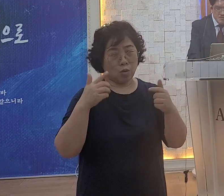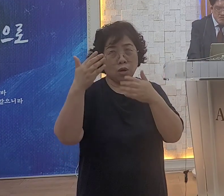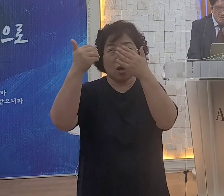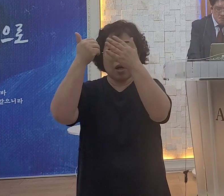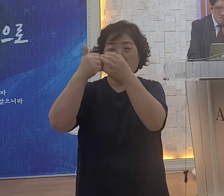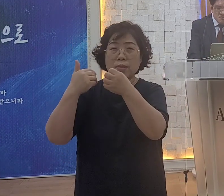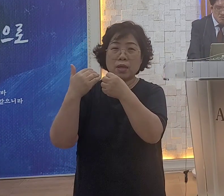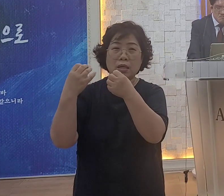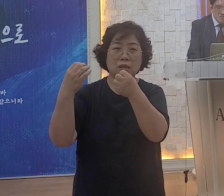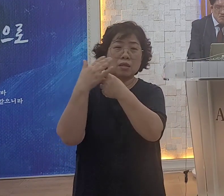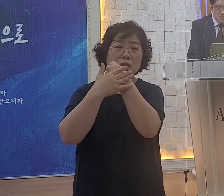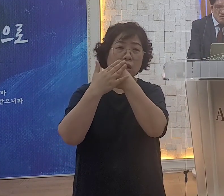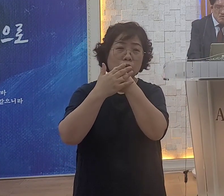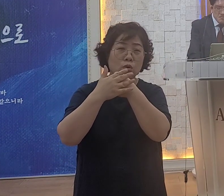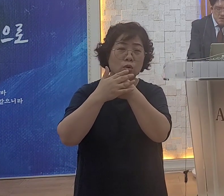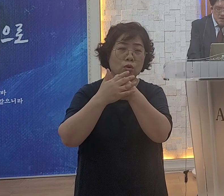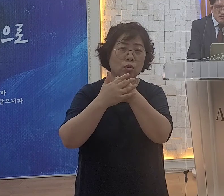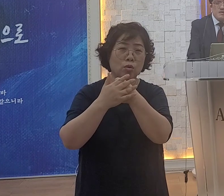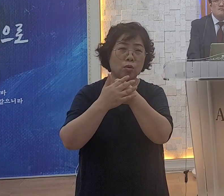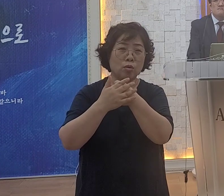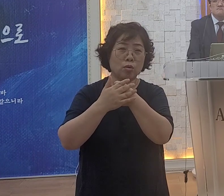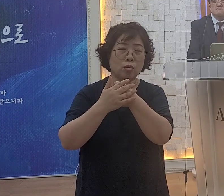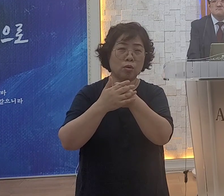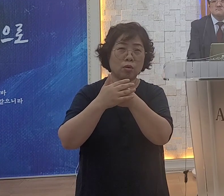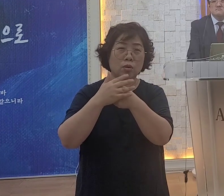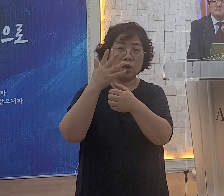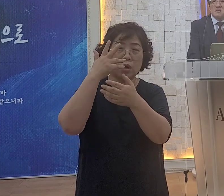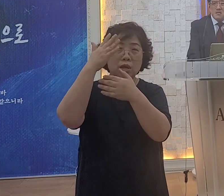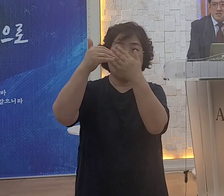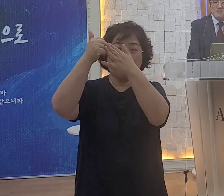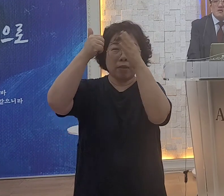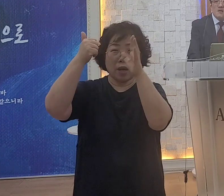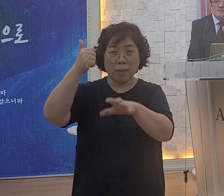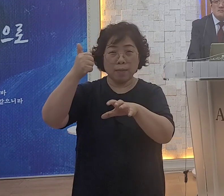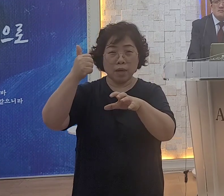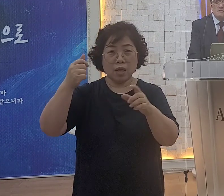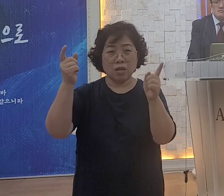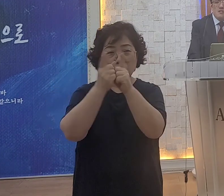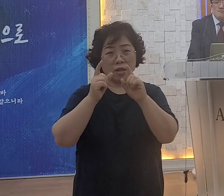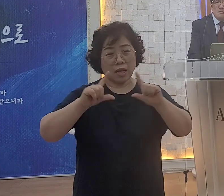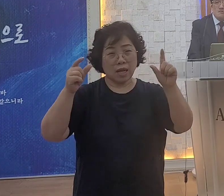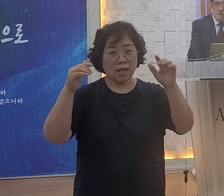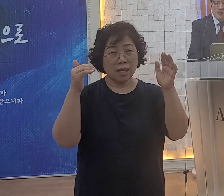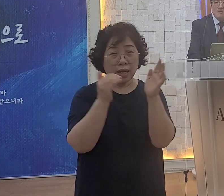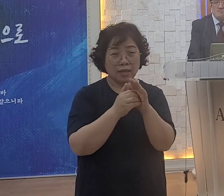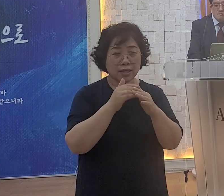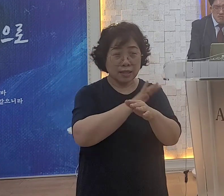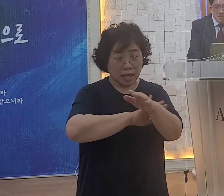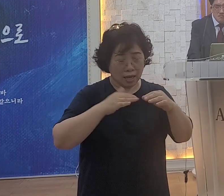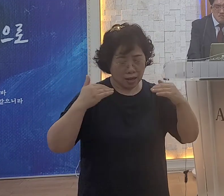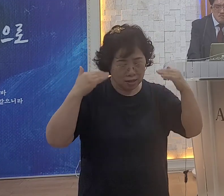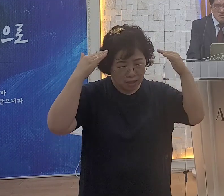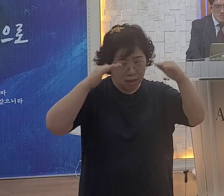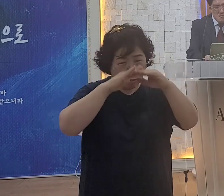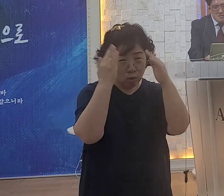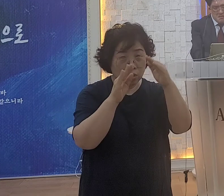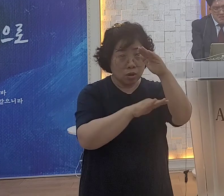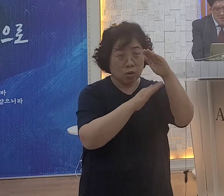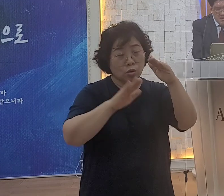날까지 우리 모든 성도들이 잘 자라고 그렇게 성장하는 우리 교회 모든